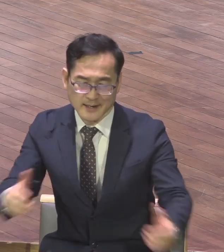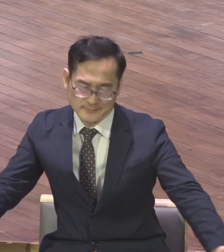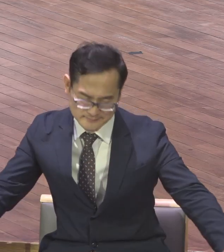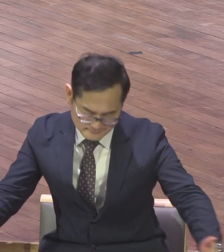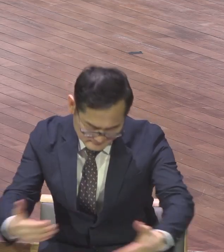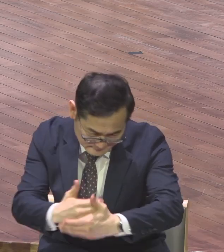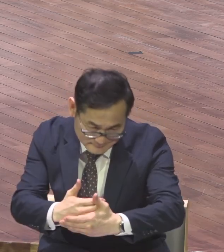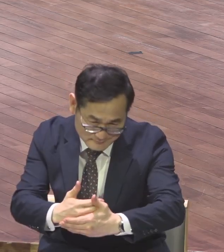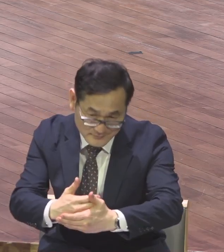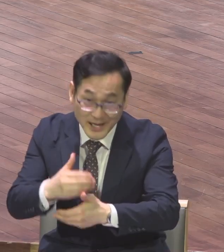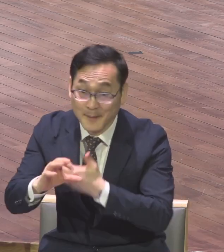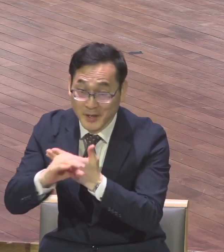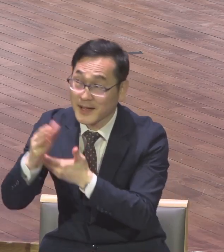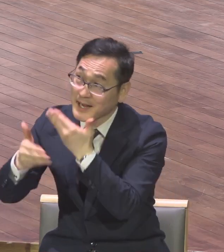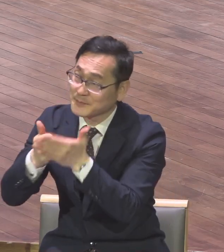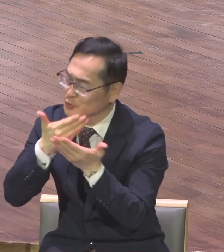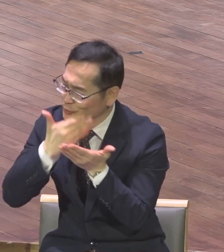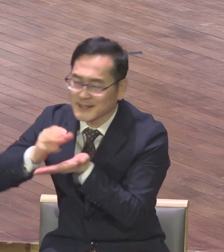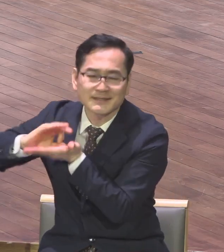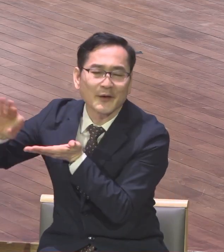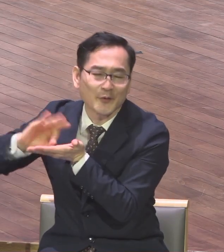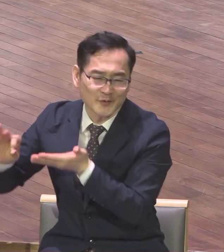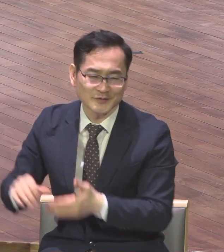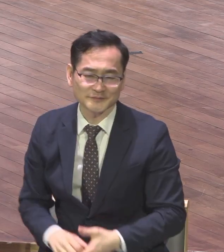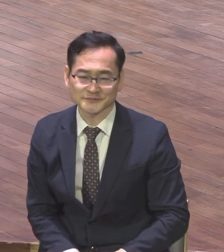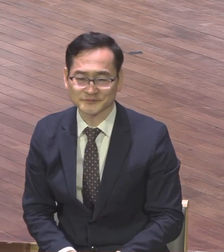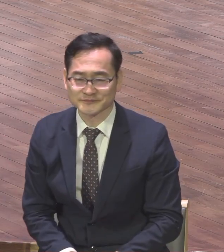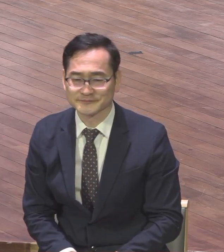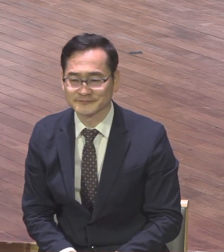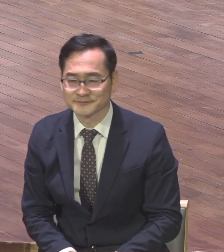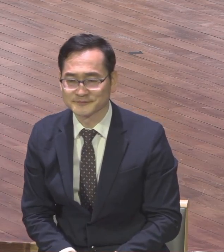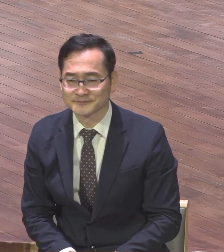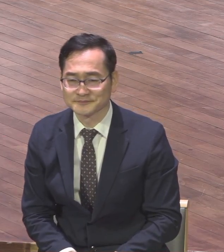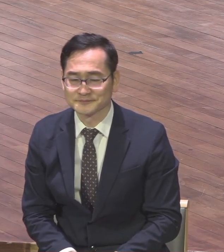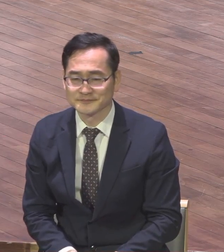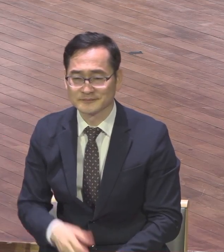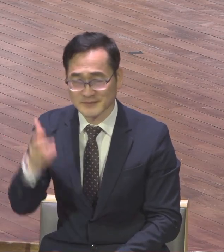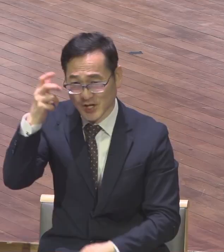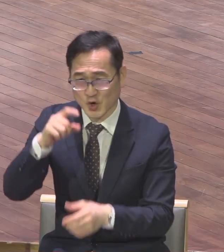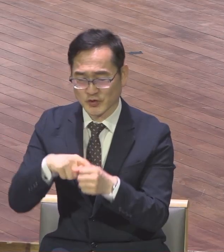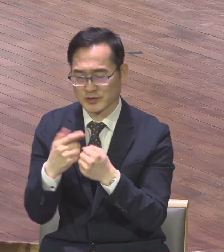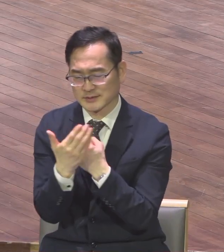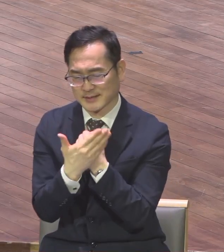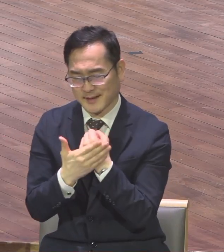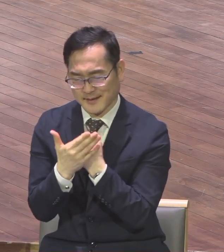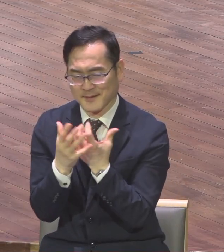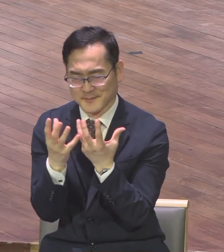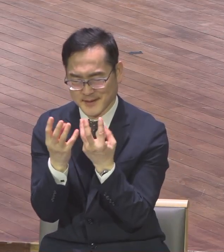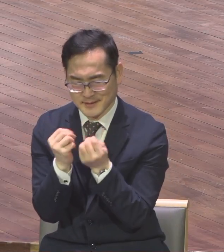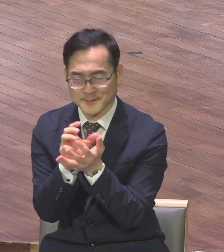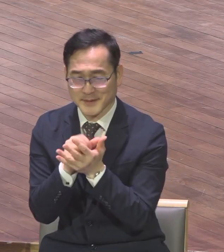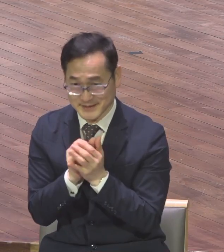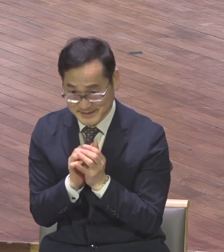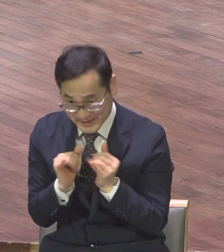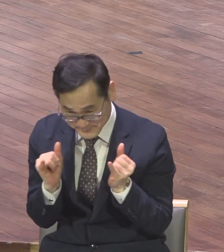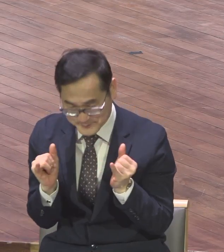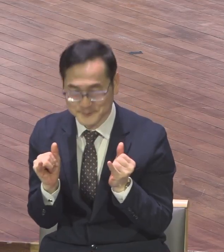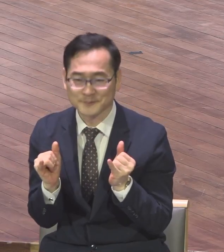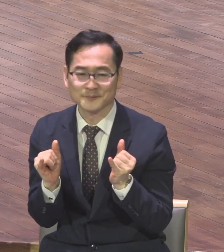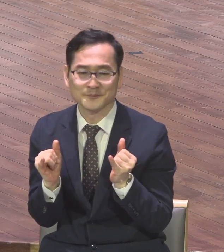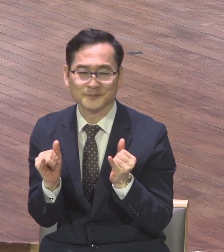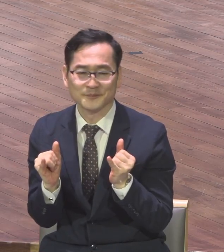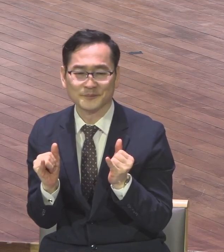아멘. 이게 성숙한 자죠. 영적으로 은혜 받은 사람이죠. 기도하면서 기다려주는 거지요.